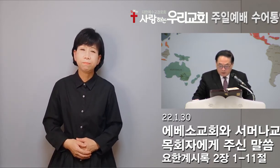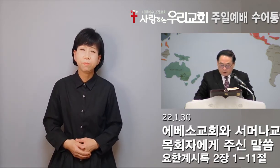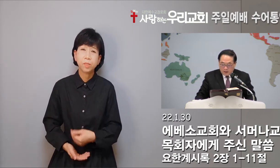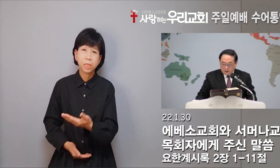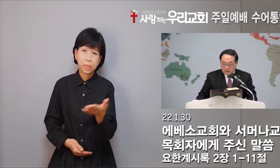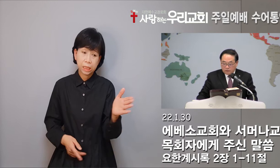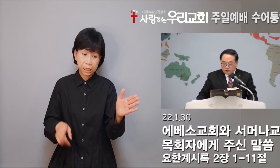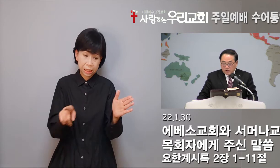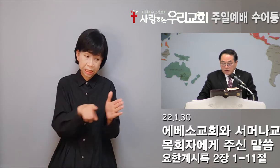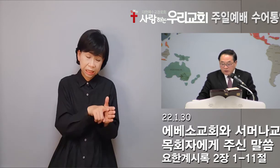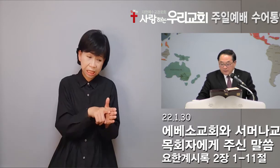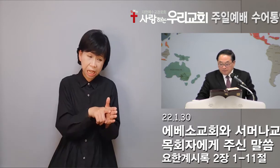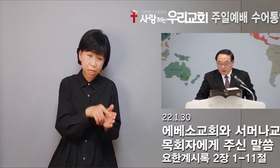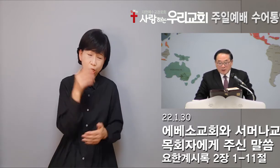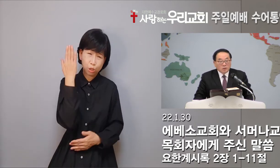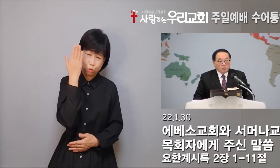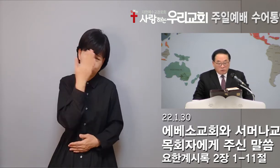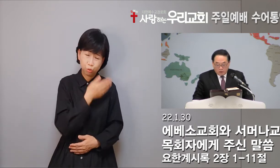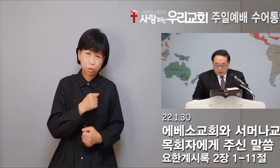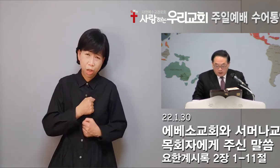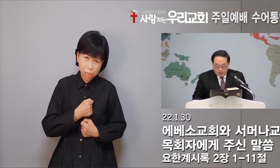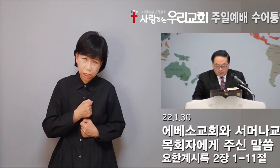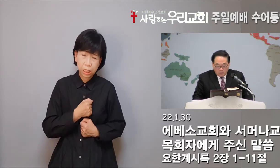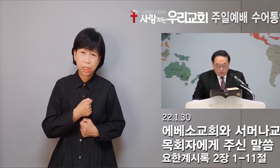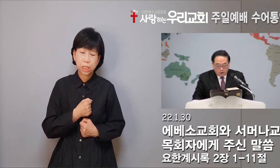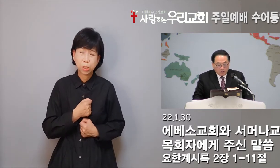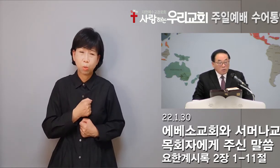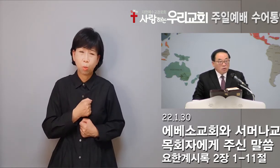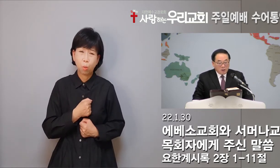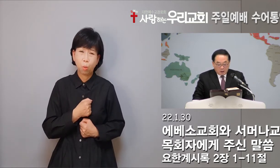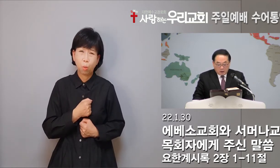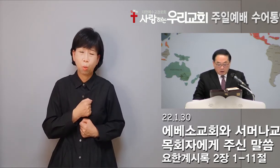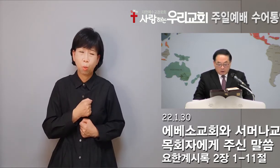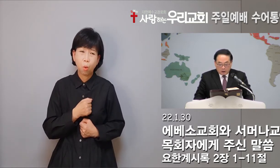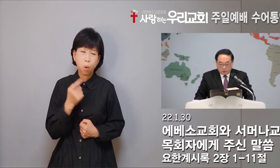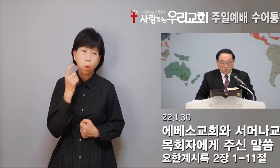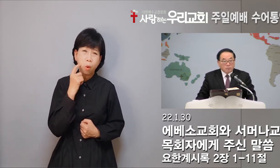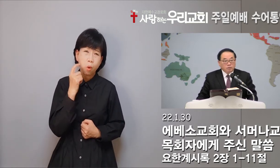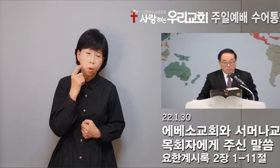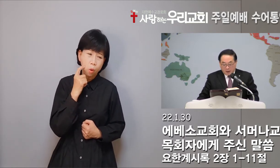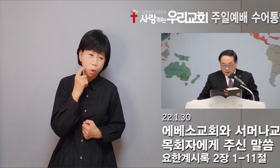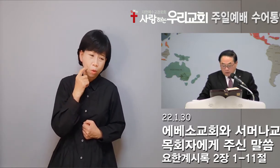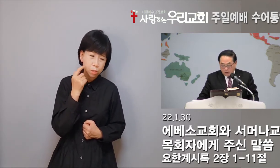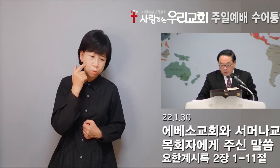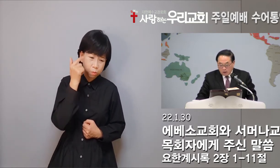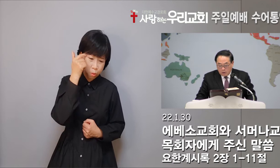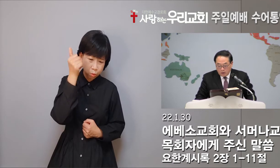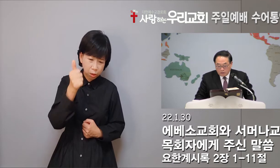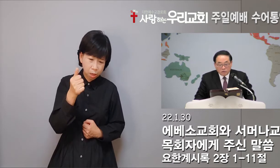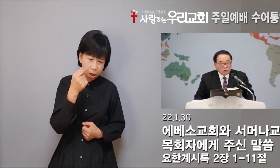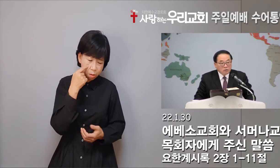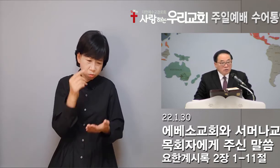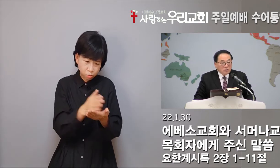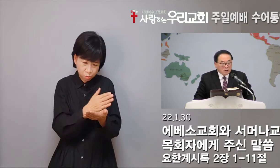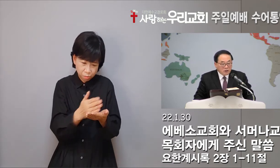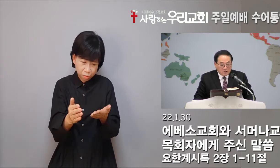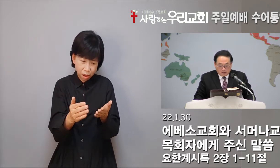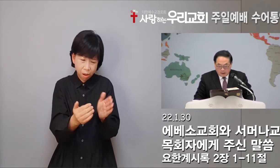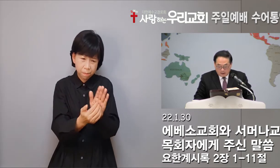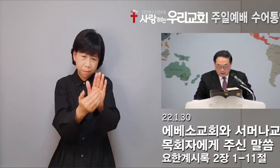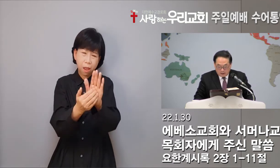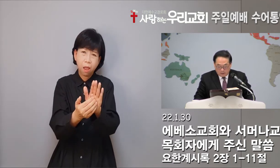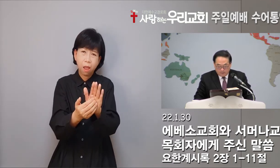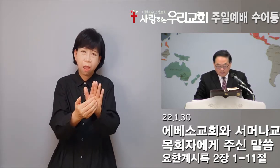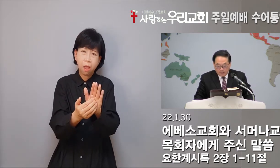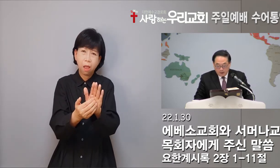그들이 비록 신앙적 순결성을 기독교 진리에 옹호하고 거짓 사도들을 분별하고 교회 순수성을